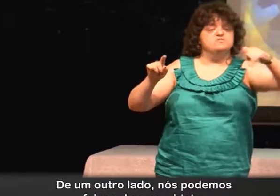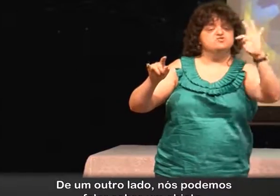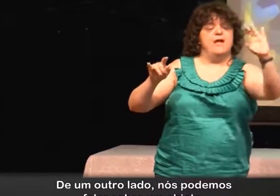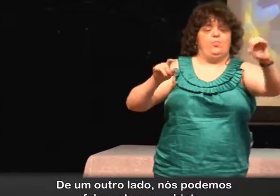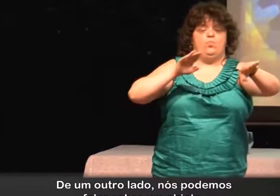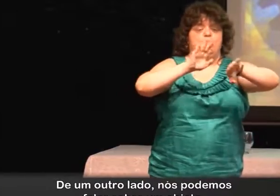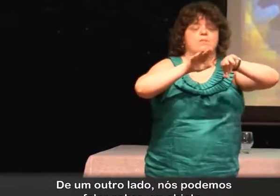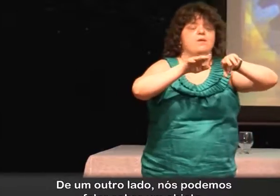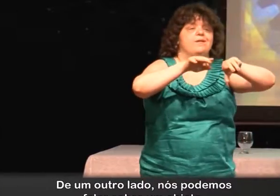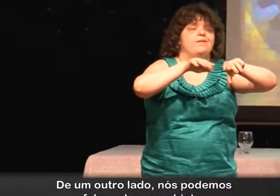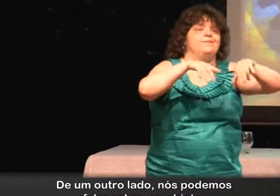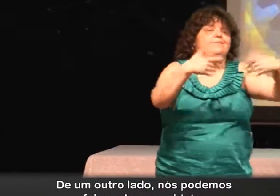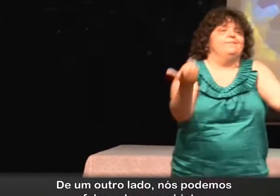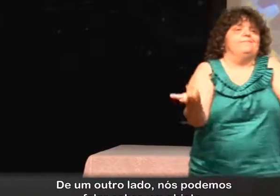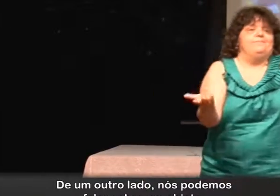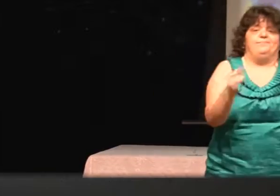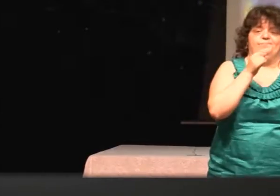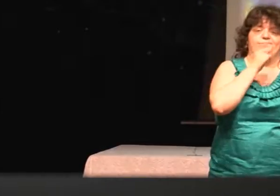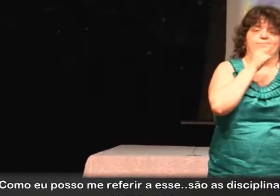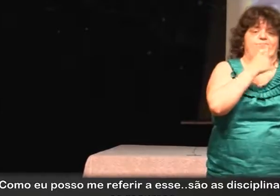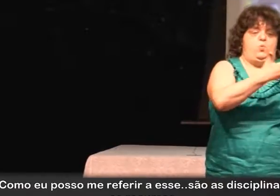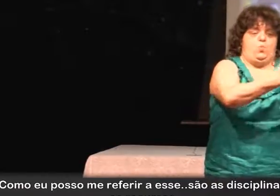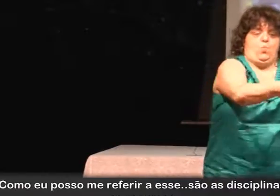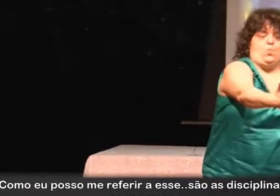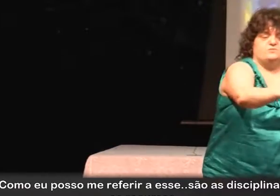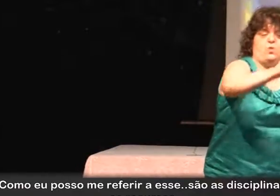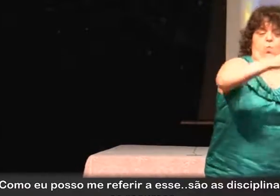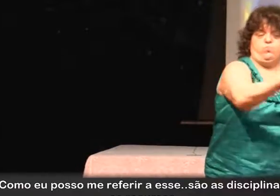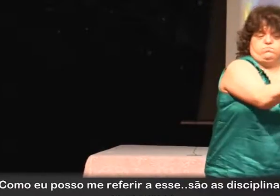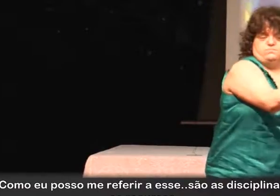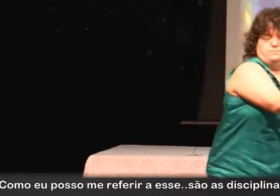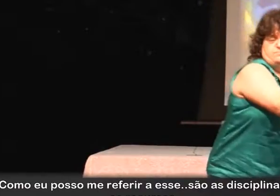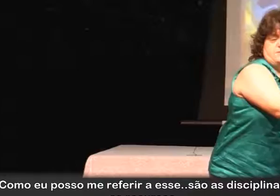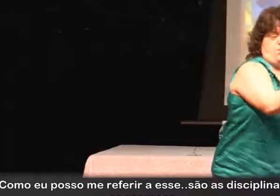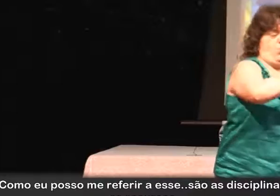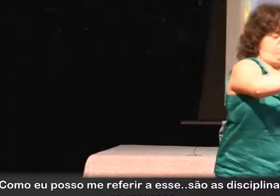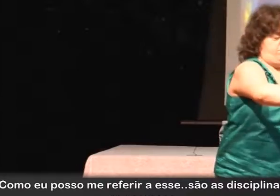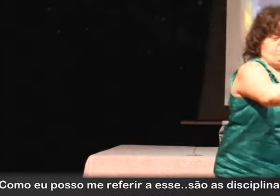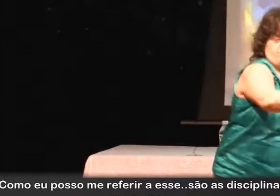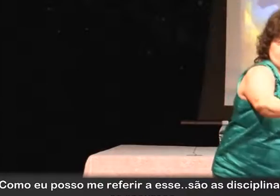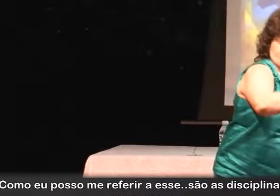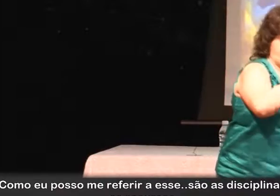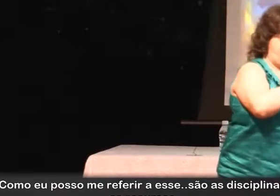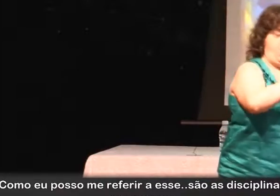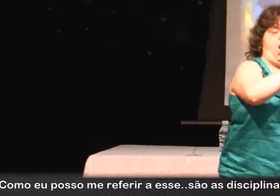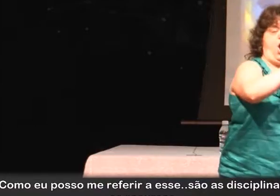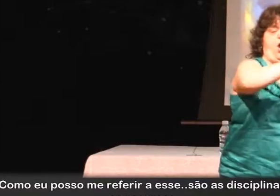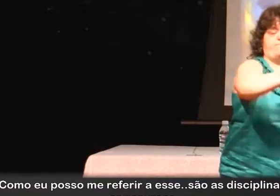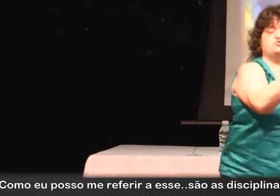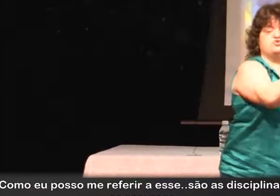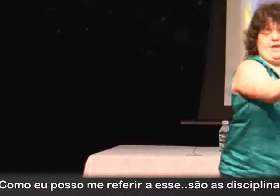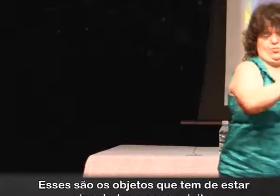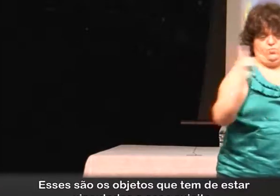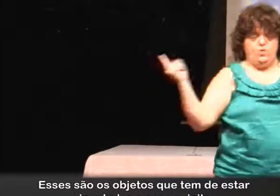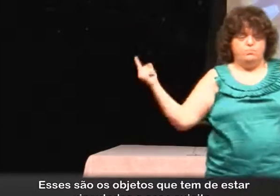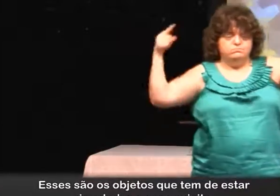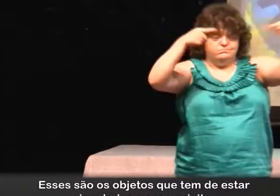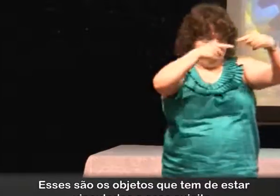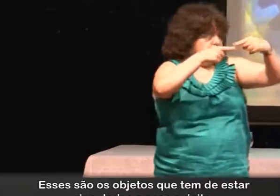nós podemos falar do objeto. Como eu posso me referir a esse? São as disciplinas, os recursos, esses são os